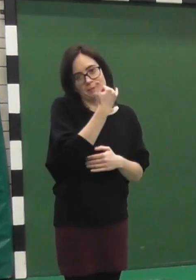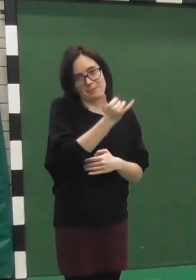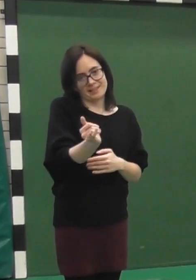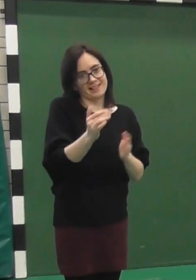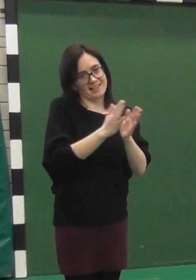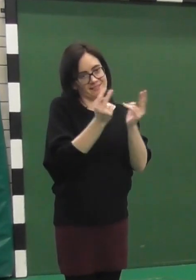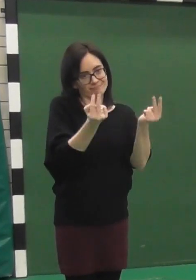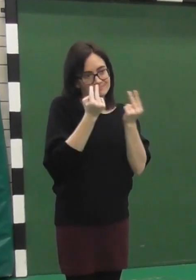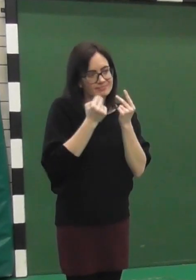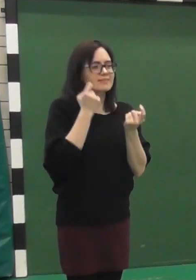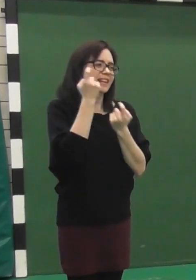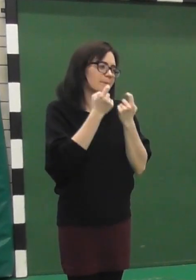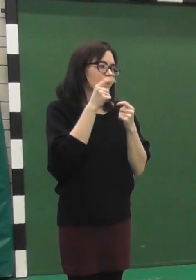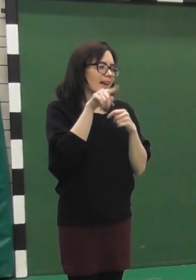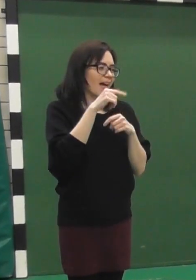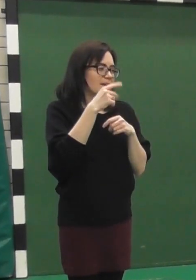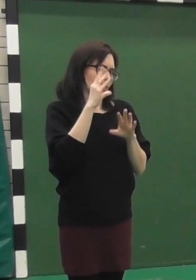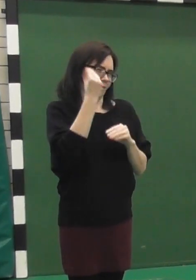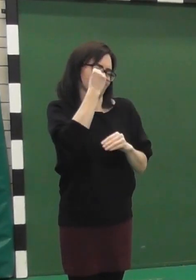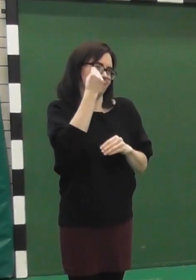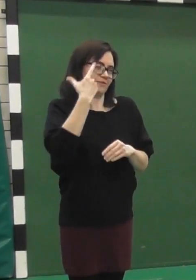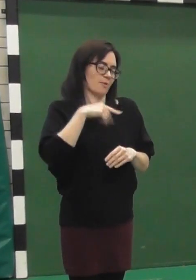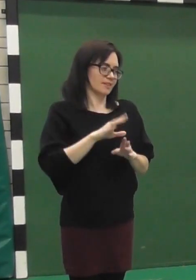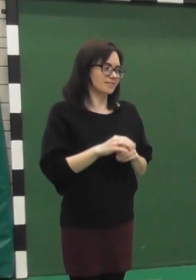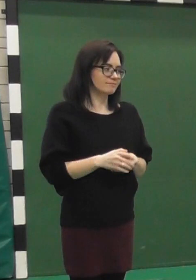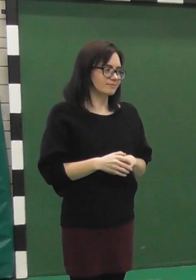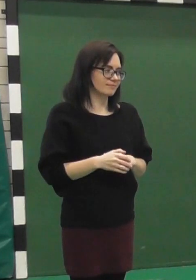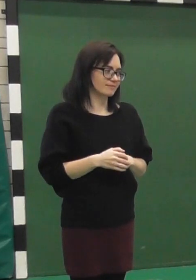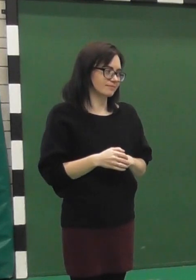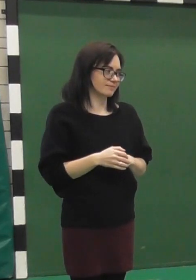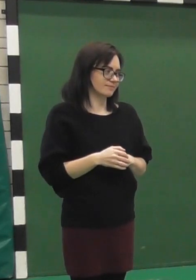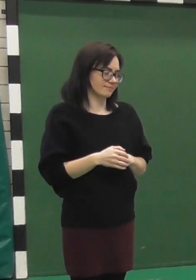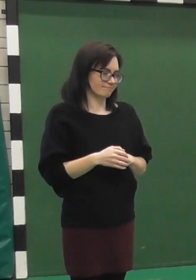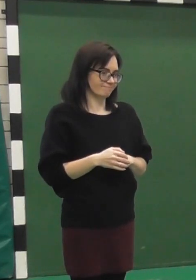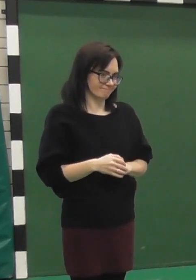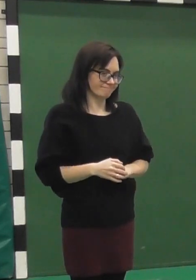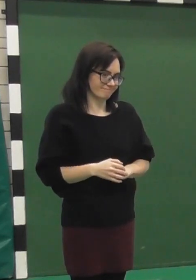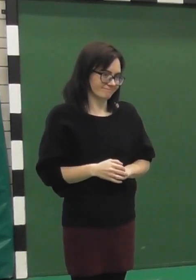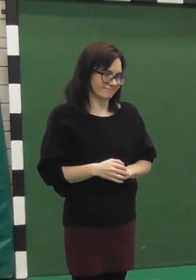Yeah, I do it.